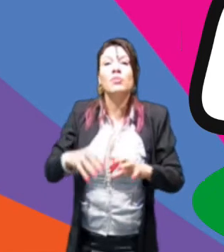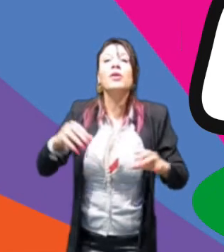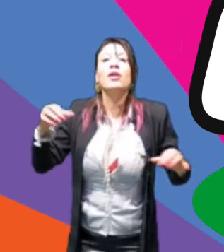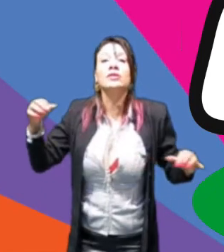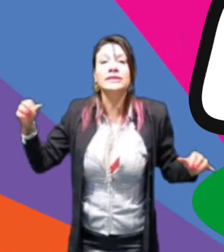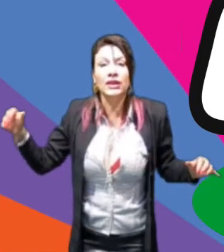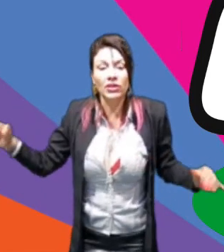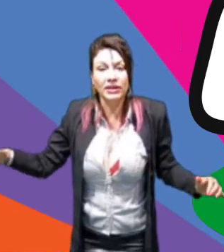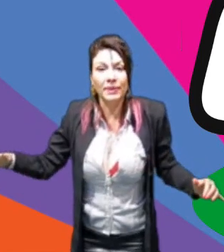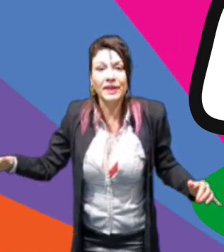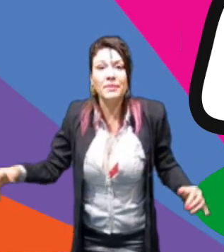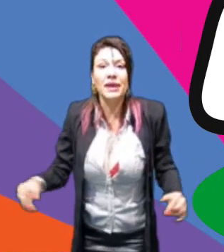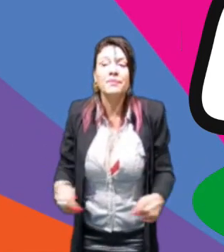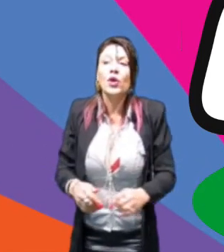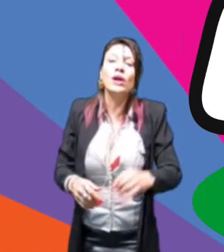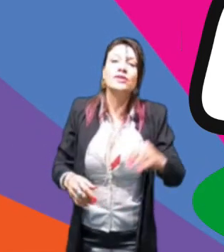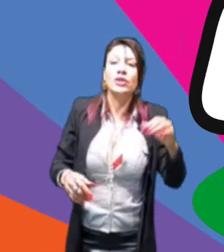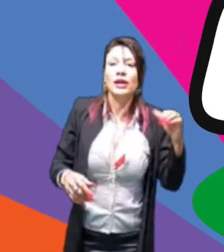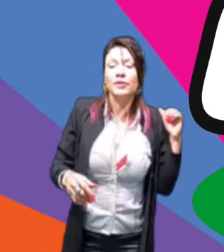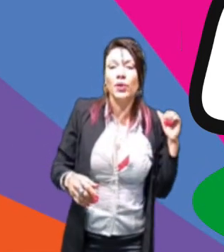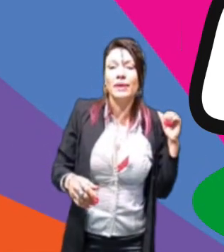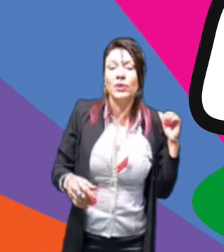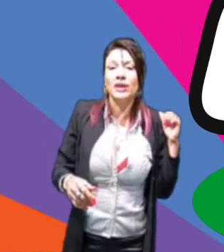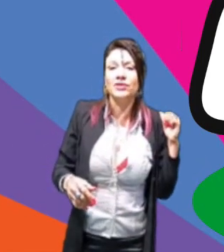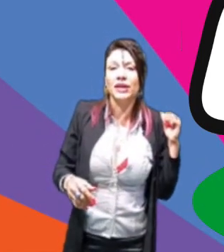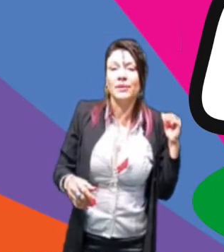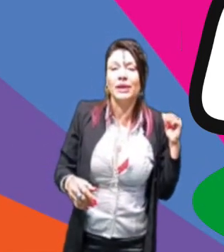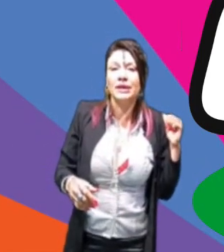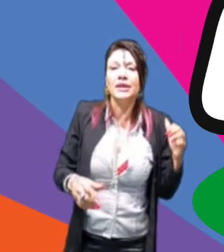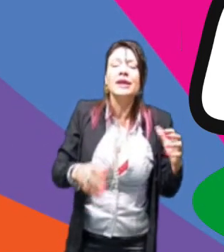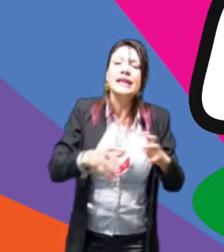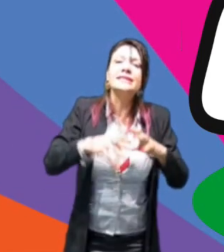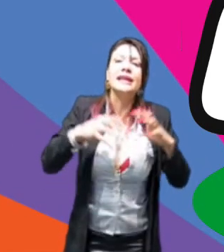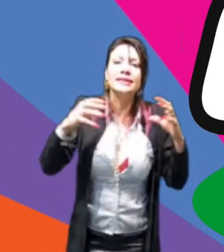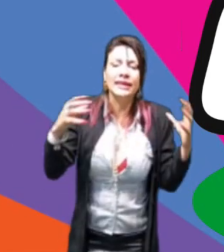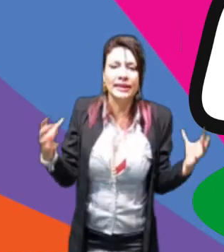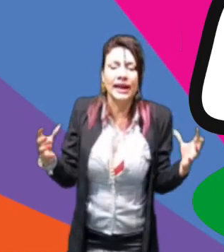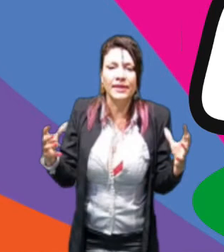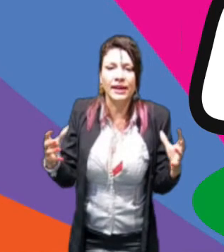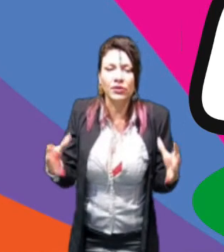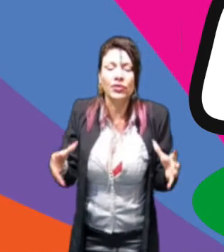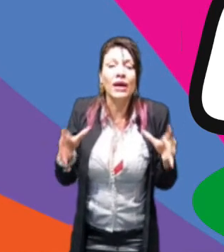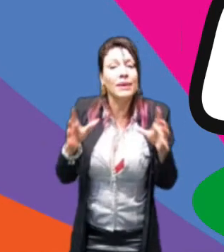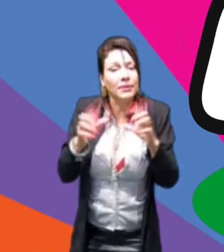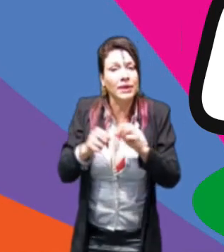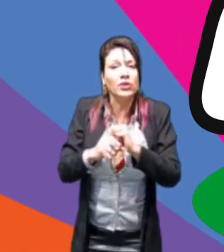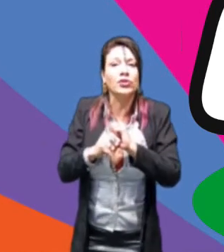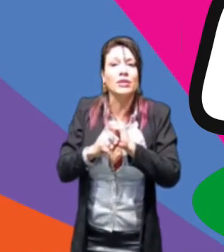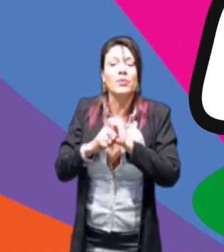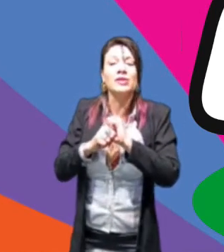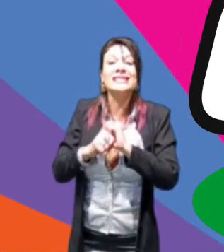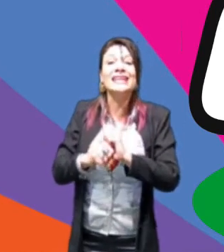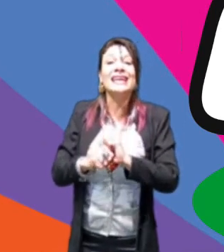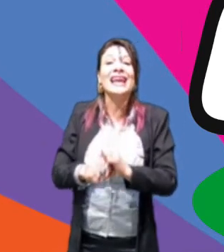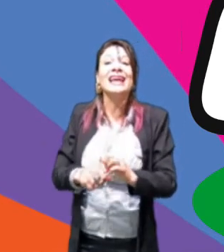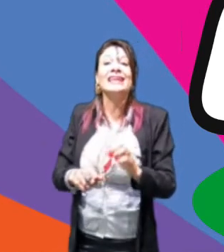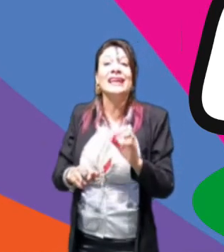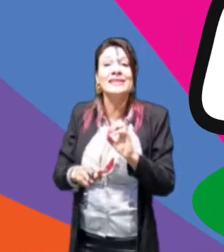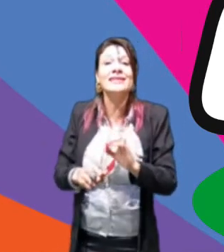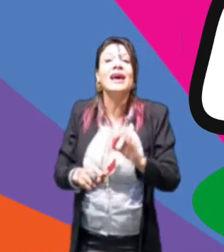puede acontecer con esta pandemia, cuáles son las nuevas vacunaciones que van a venir, y se les hace grandes adelantos. Habla también de otro tema muy interesante, que es